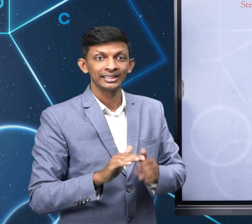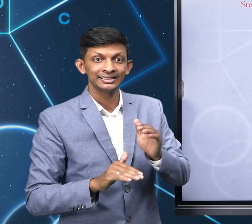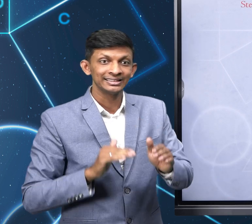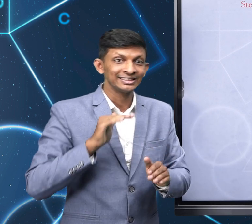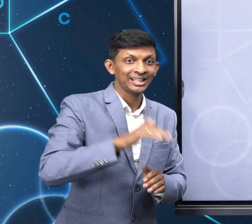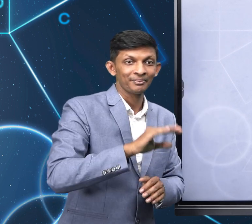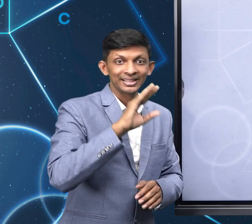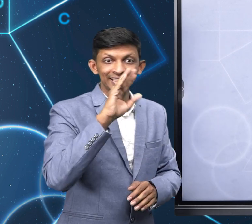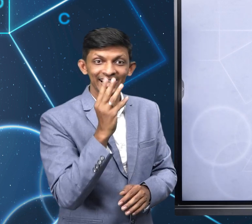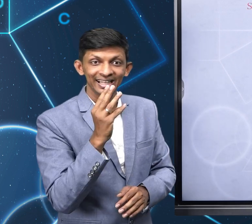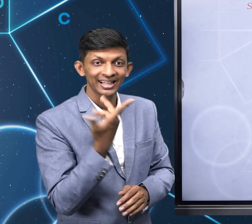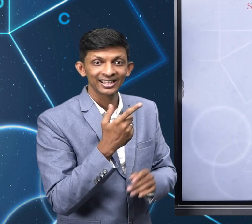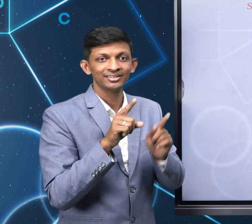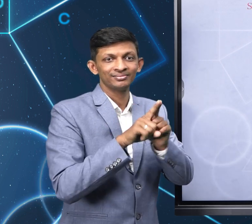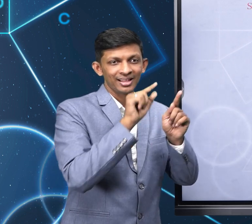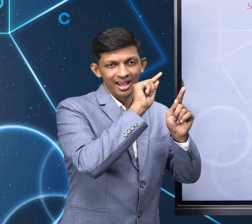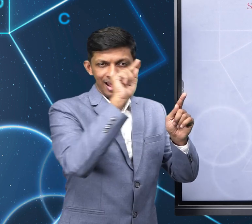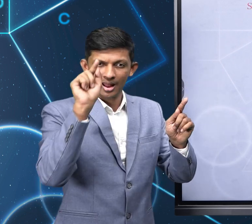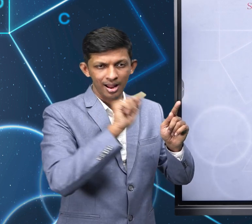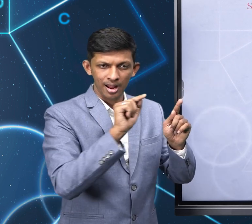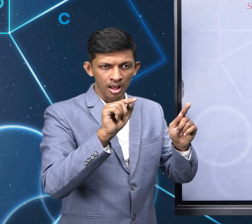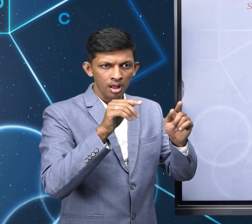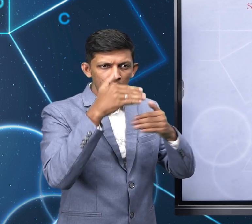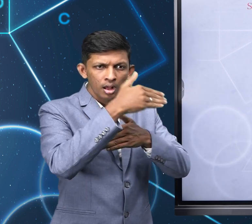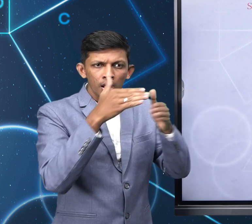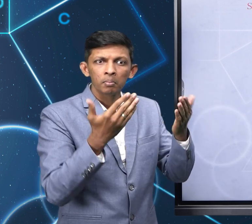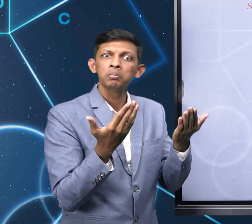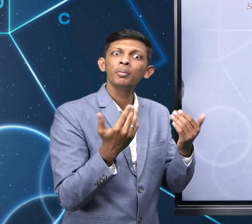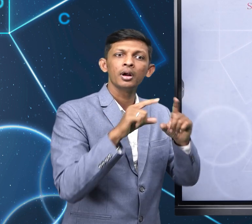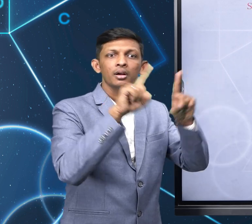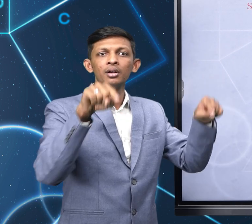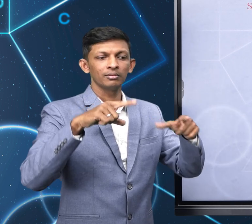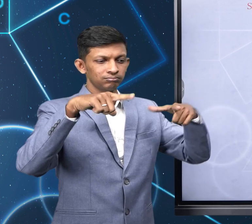चरण 4, हे क्युबॉइडचे आयसोमेट्रिक स्केच आहे.